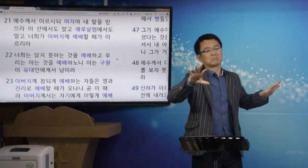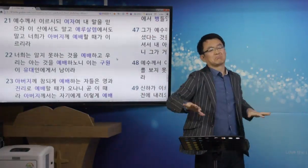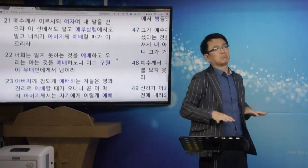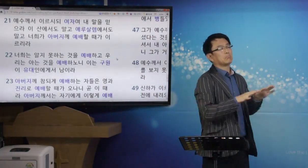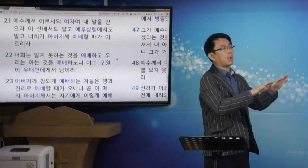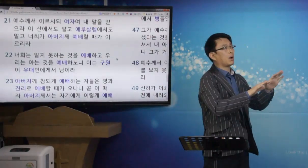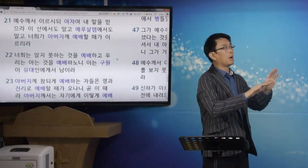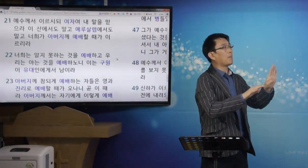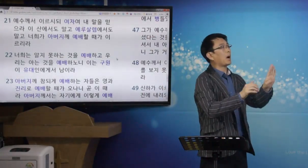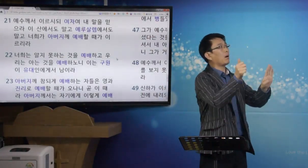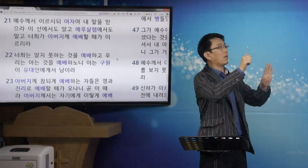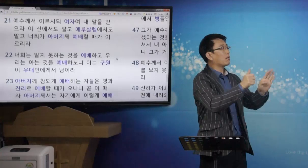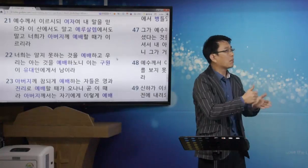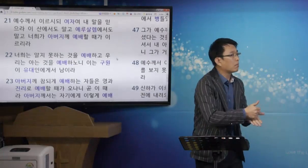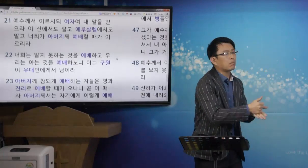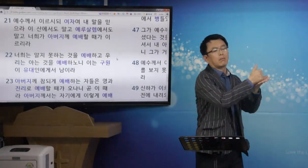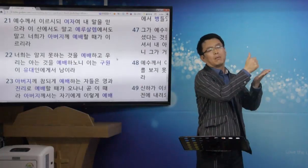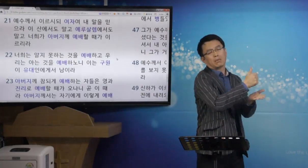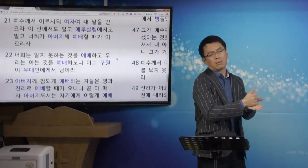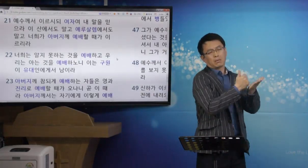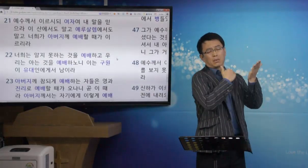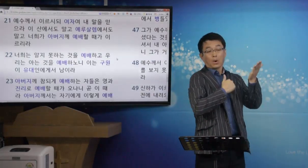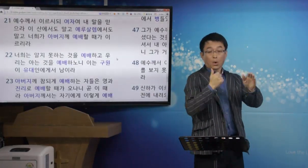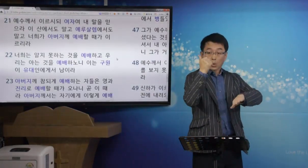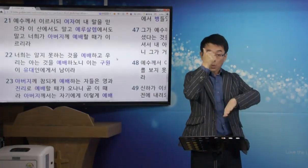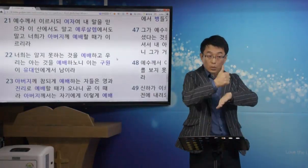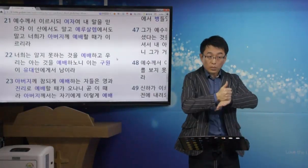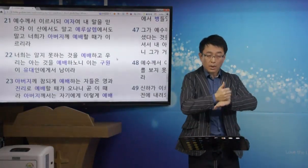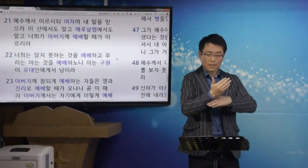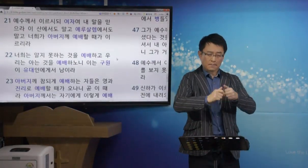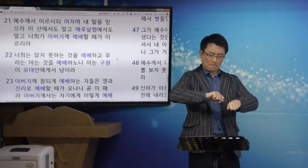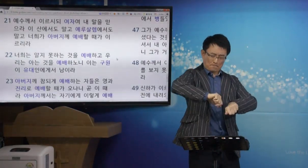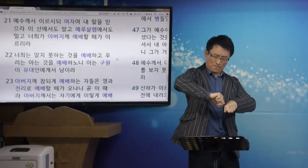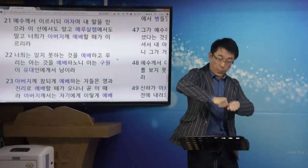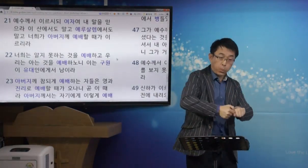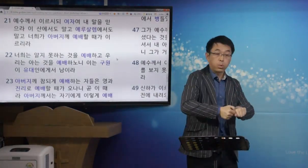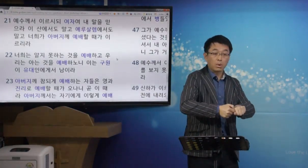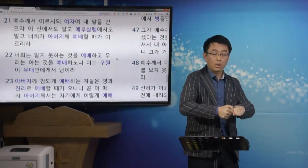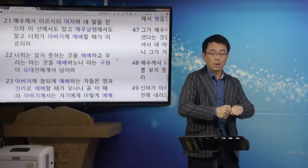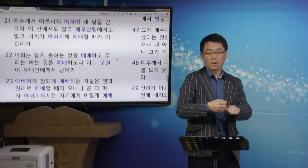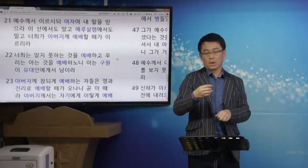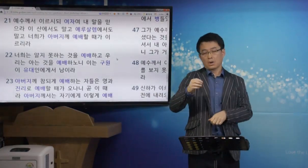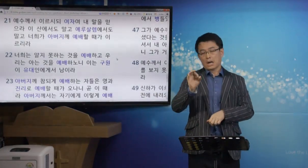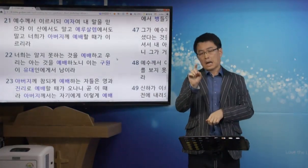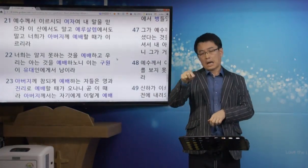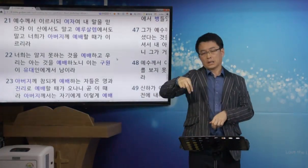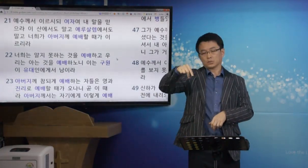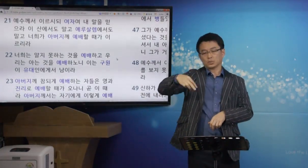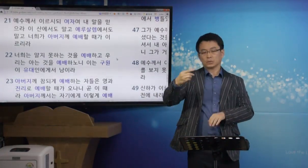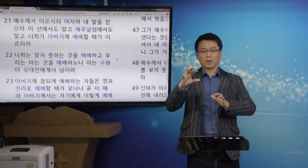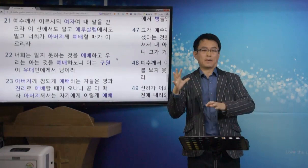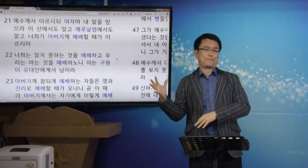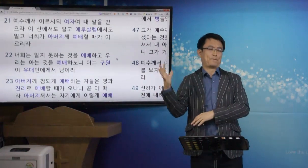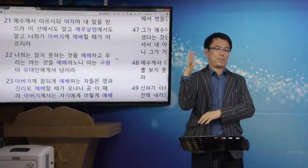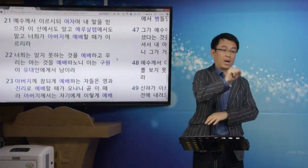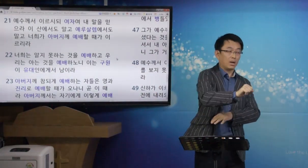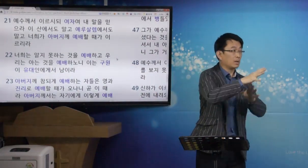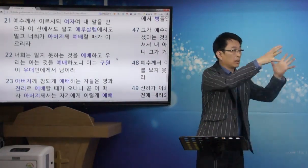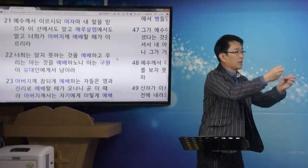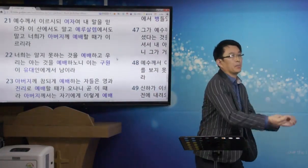된다. 라고 해서 사람들이 그 바알을 섬기게 되었죠. 그리고 그 아수르가 이